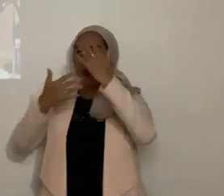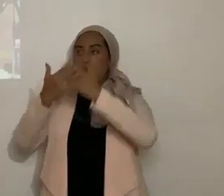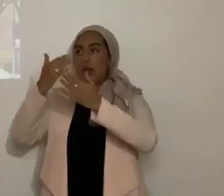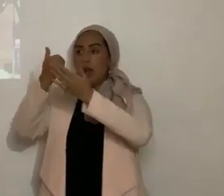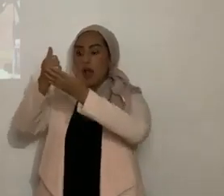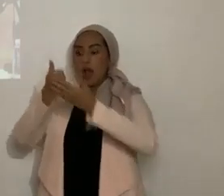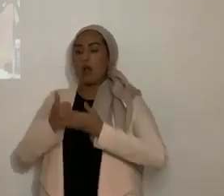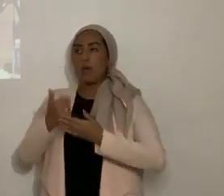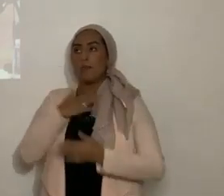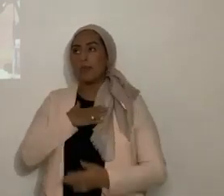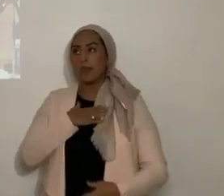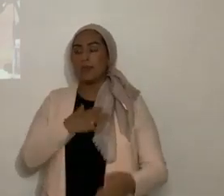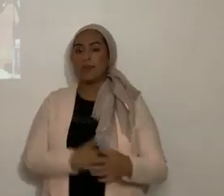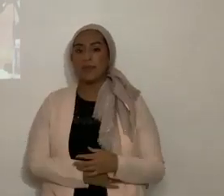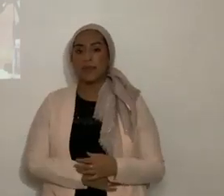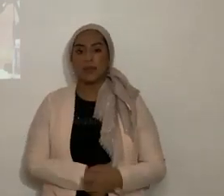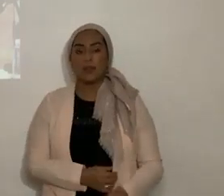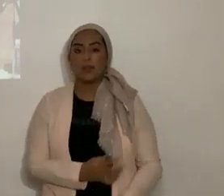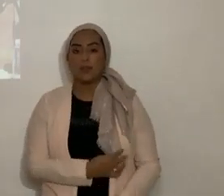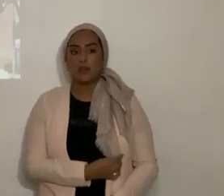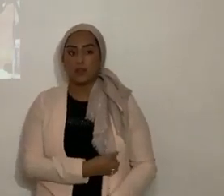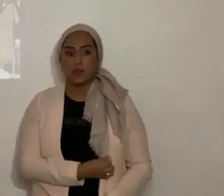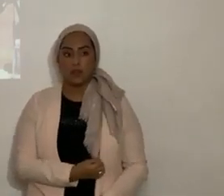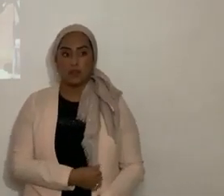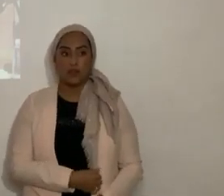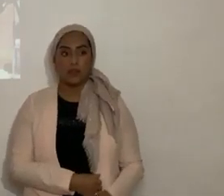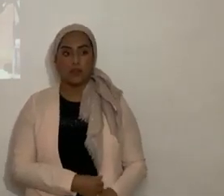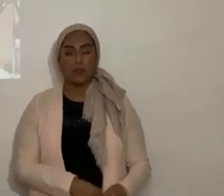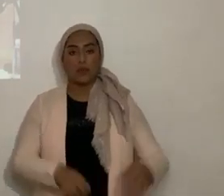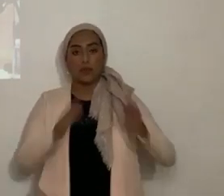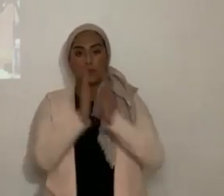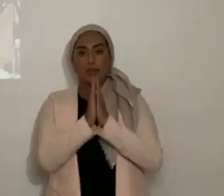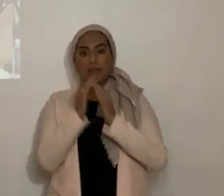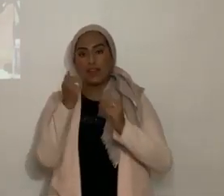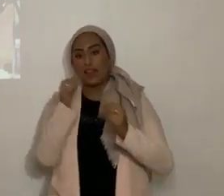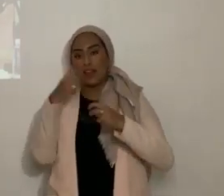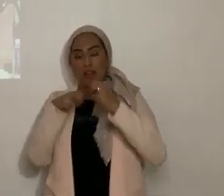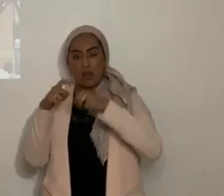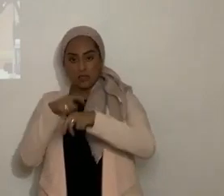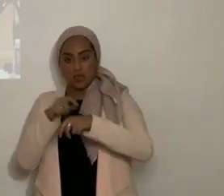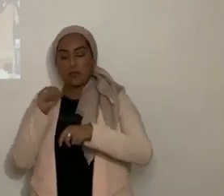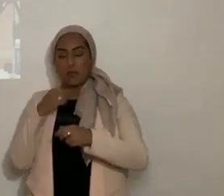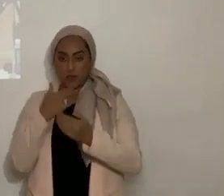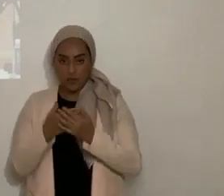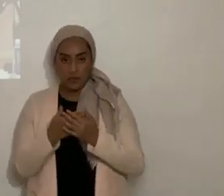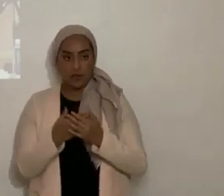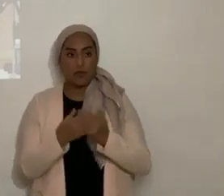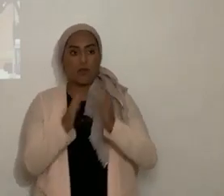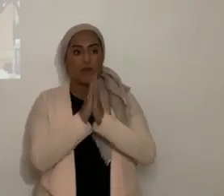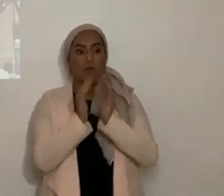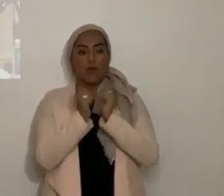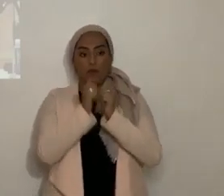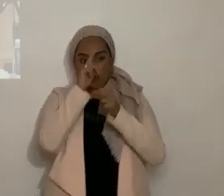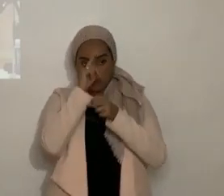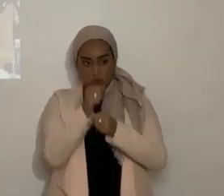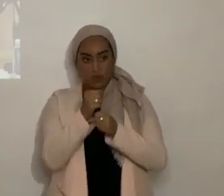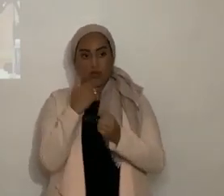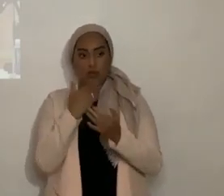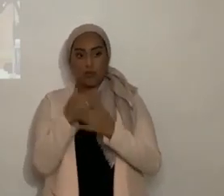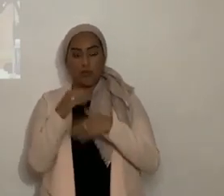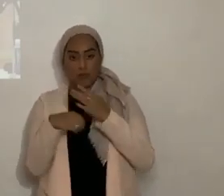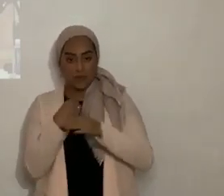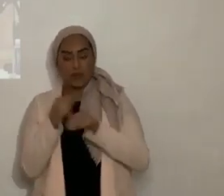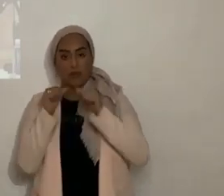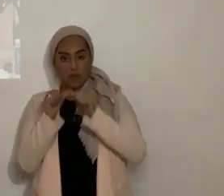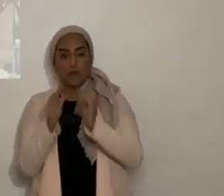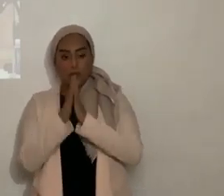favor. Mucha atención. Vamos, después, se ora por una tribulación. Qué bueno. Se ora con confianza. Amén. ¿Se debe seguir